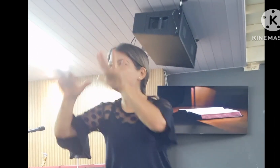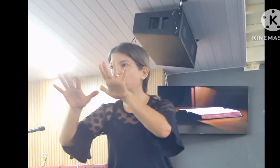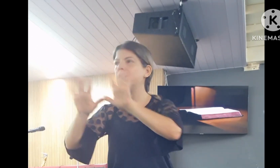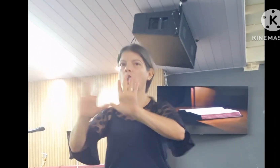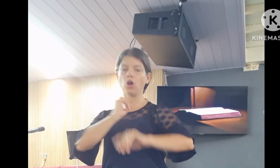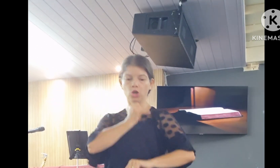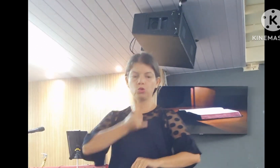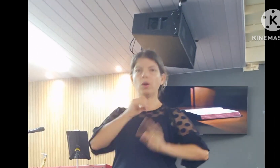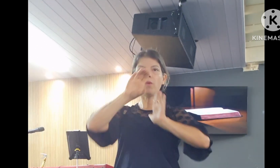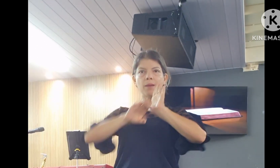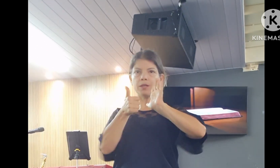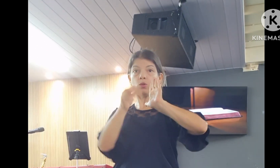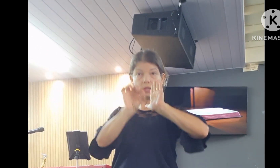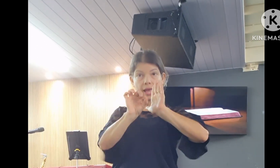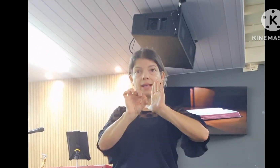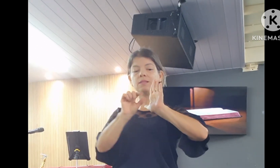B, parte B.